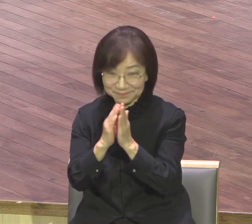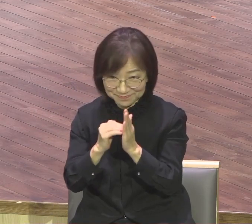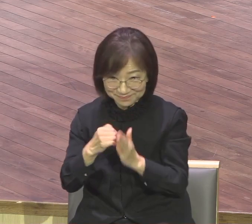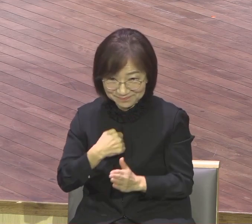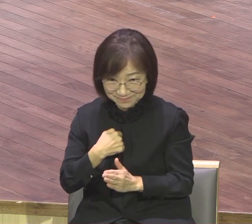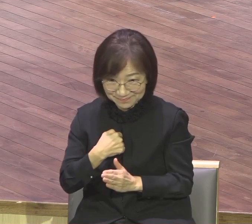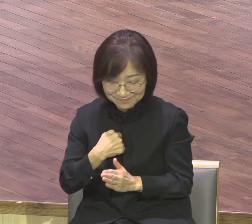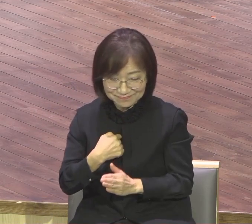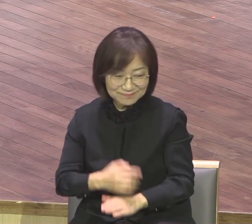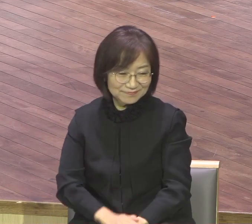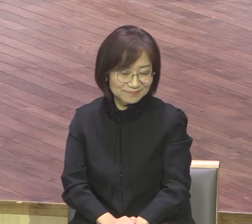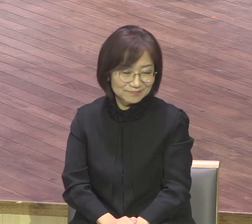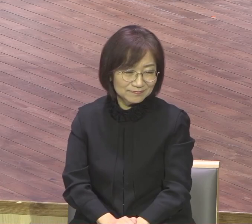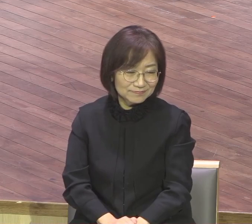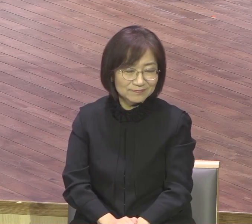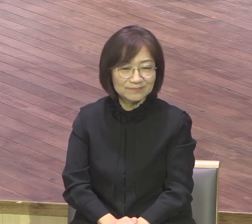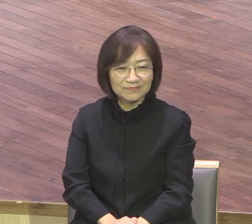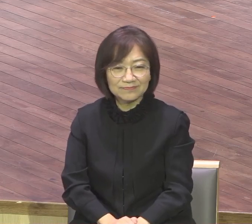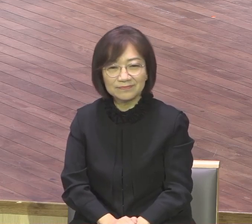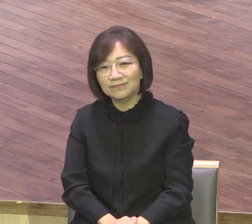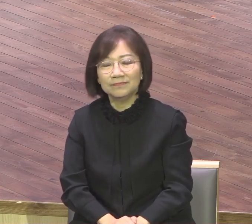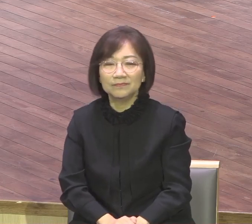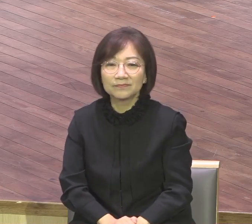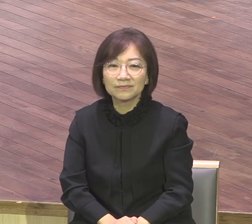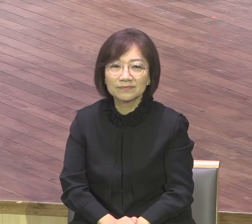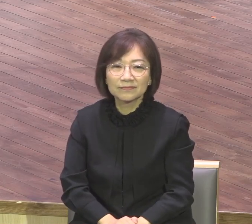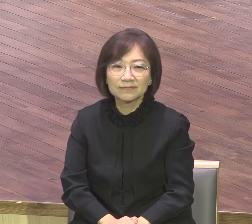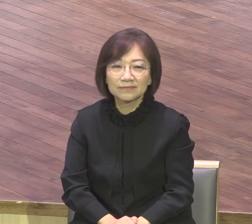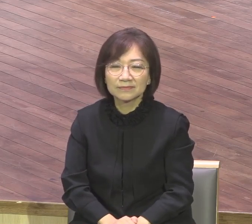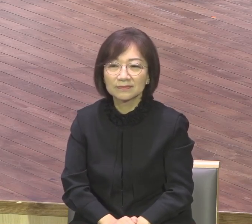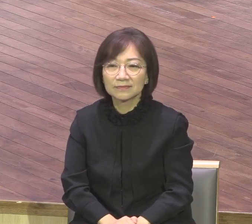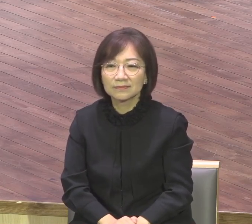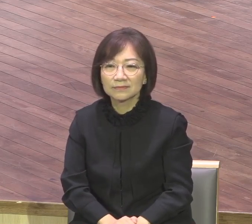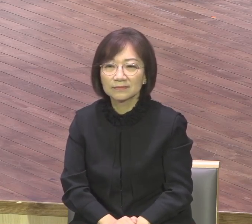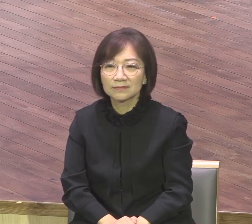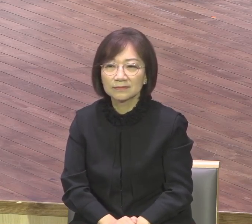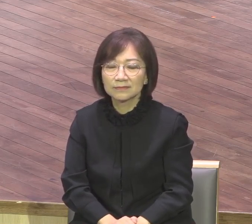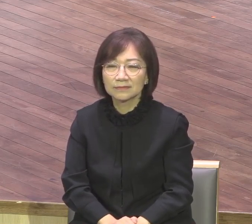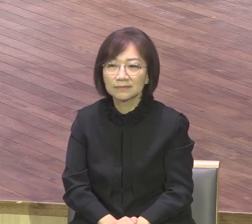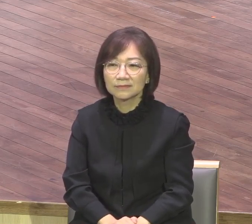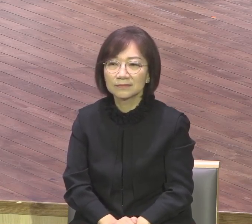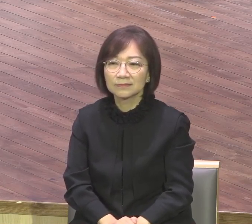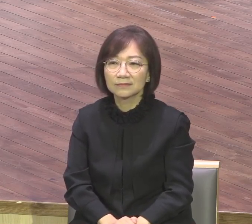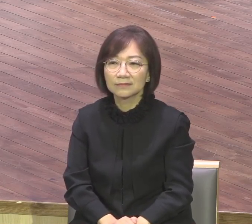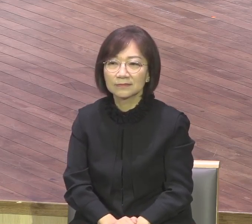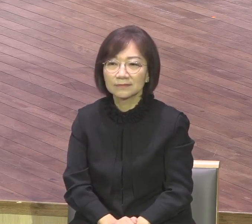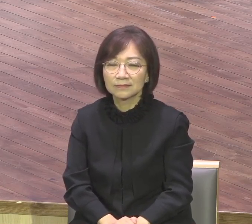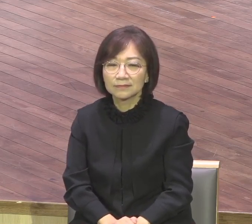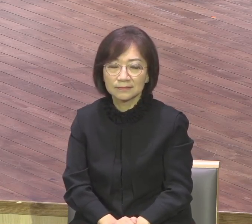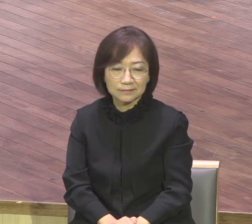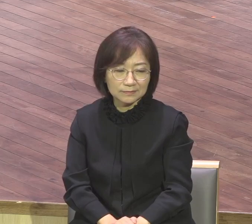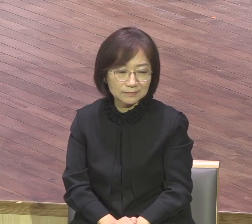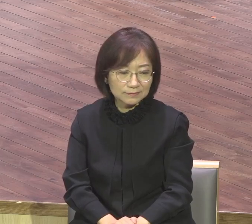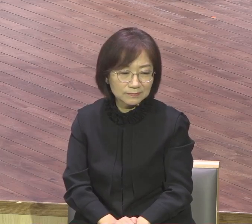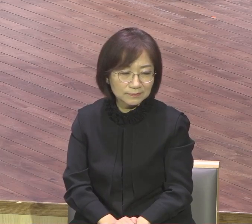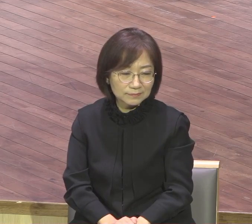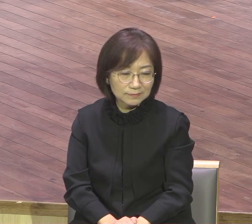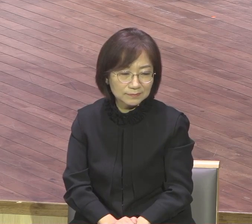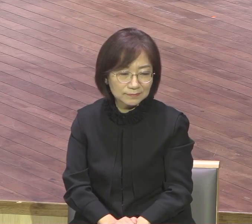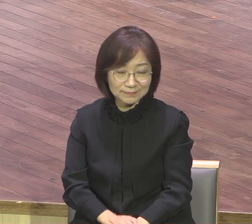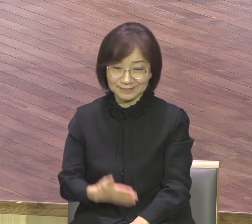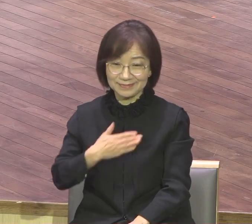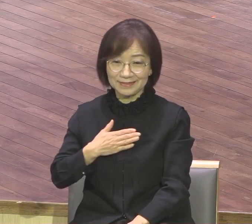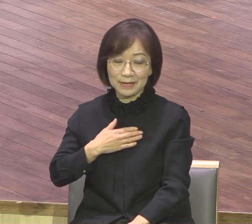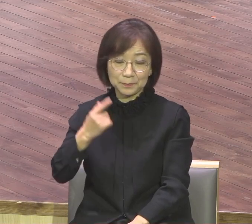evitar estar profundamente agradecido por la asombrosa providencia y la guía de Dios. 제가 근